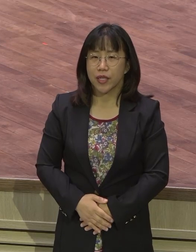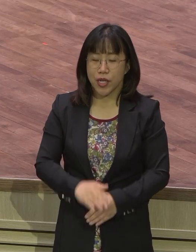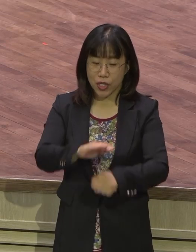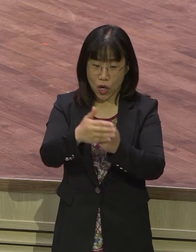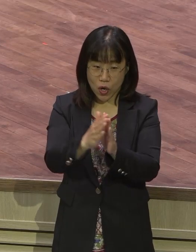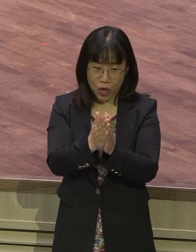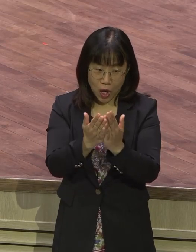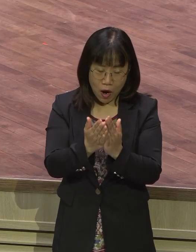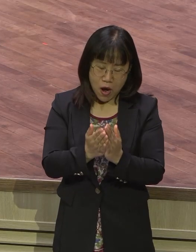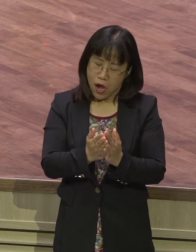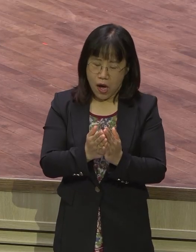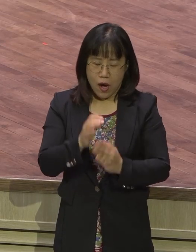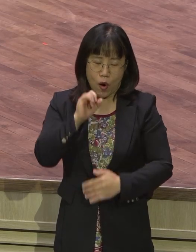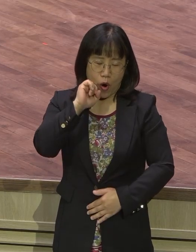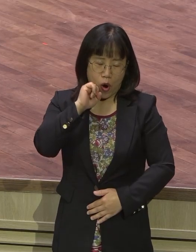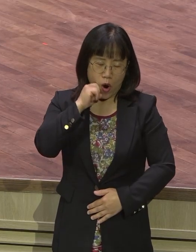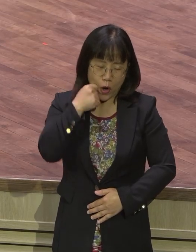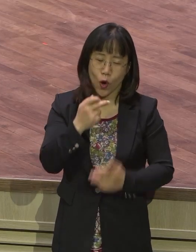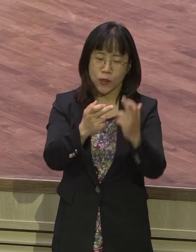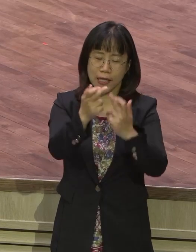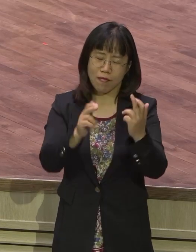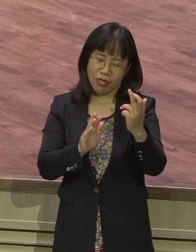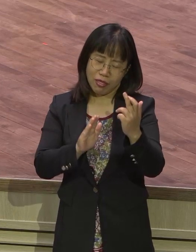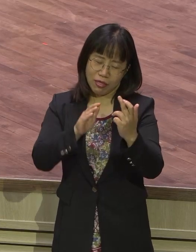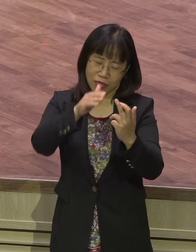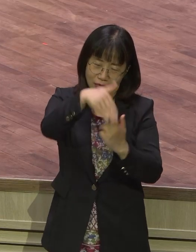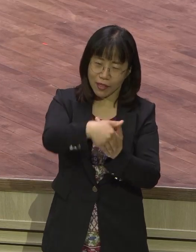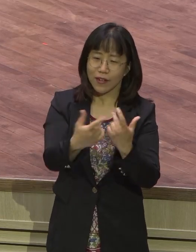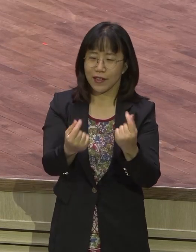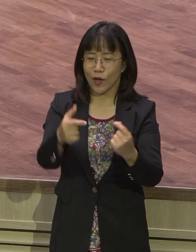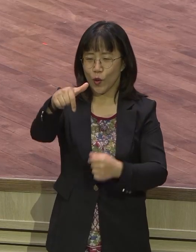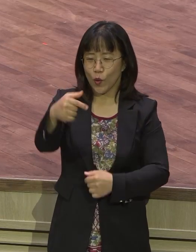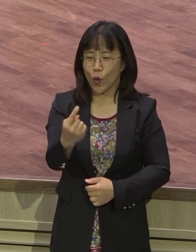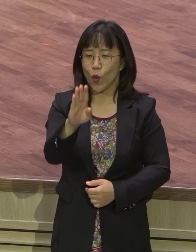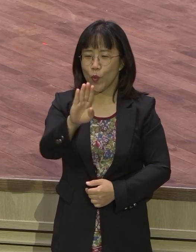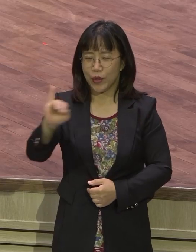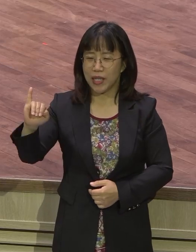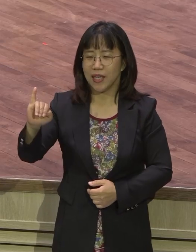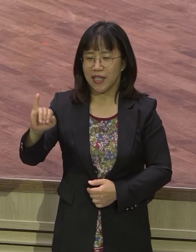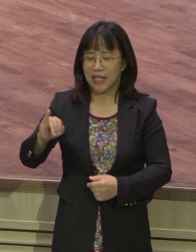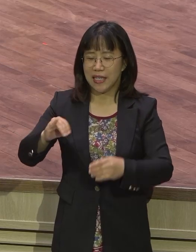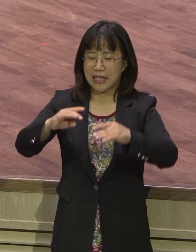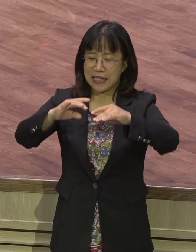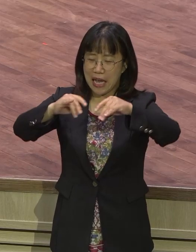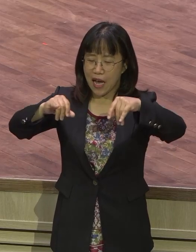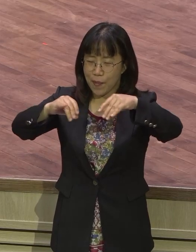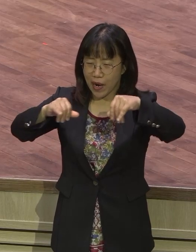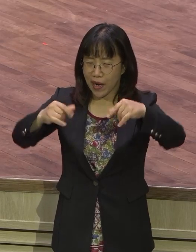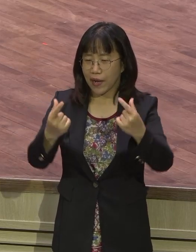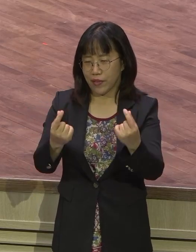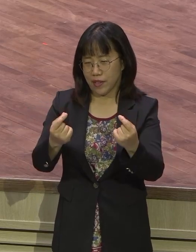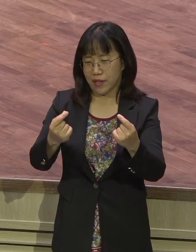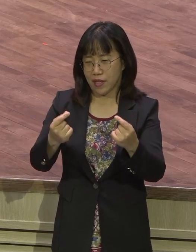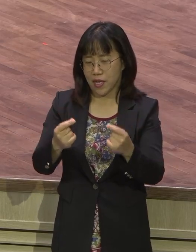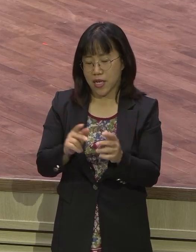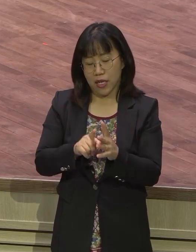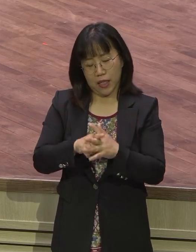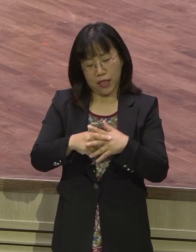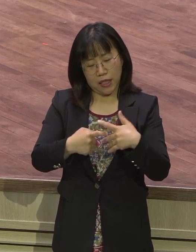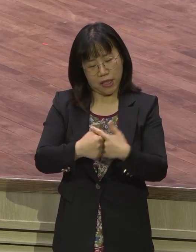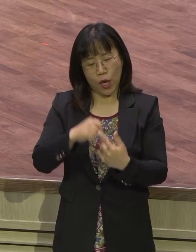고비사막이다 그렇게 말도 합니다. 그만큼 이해하기가 힘들고